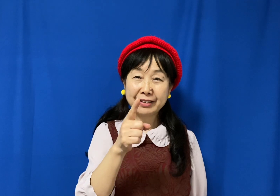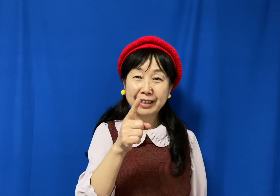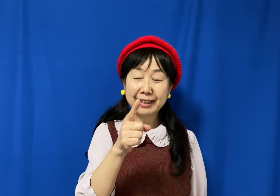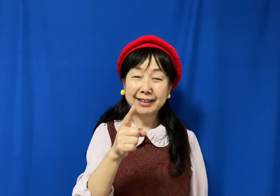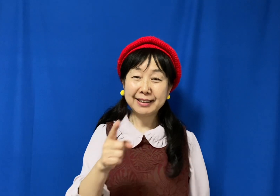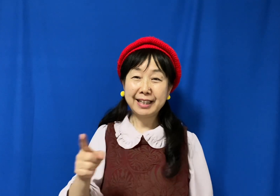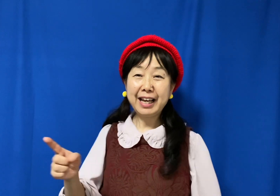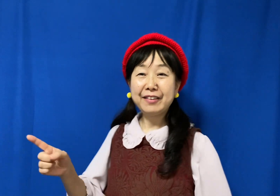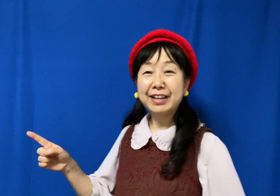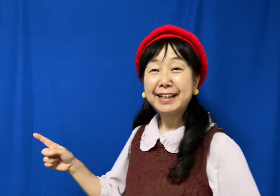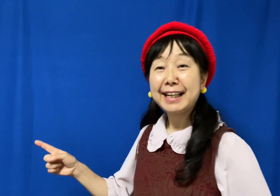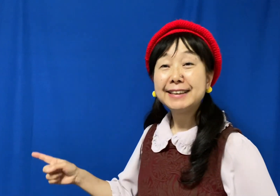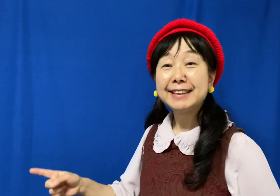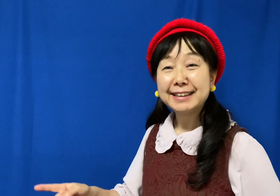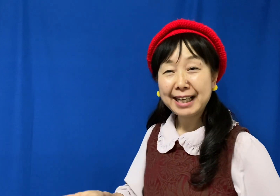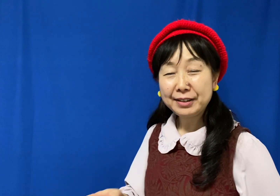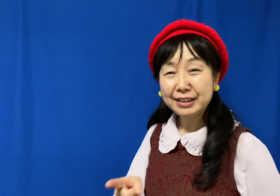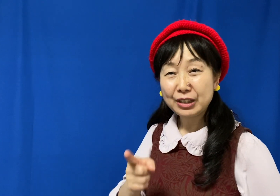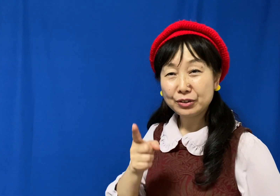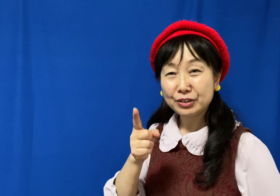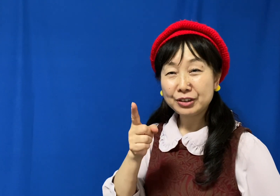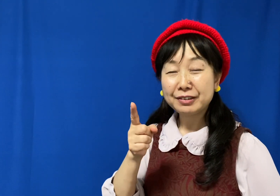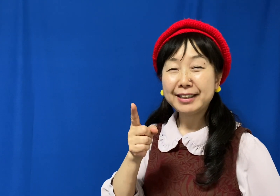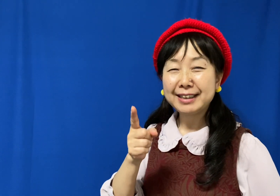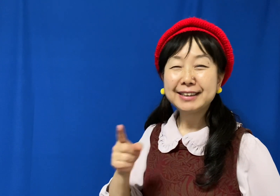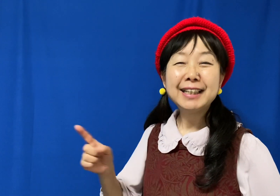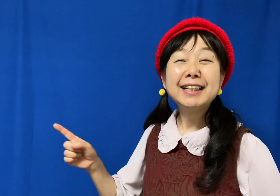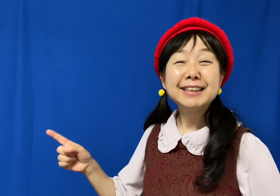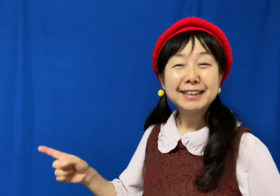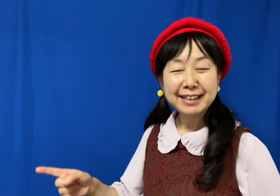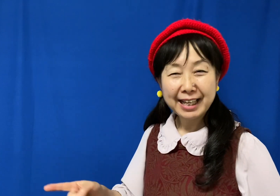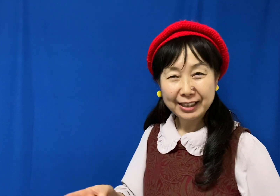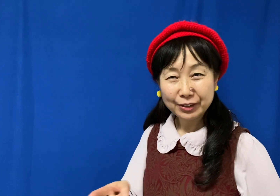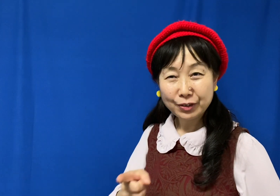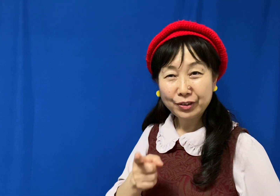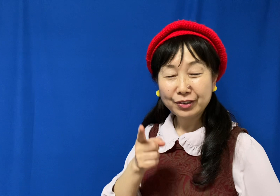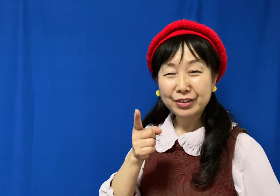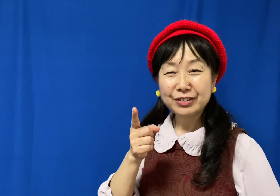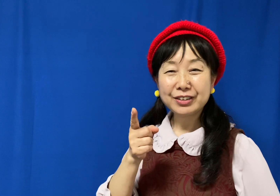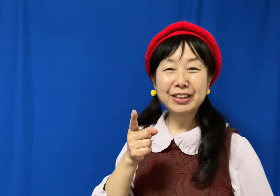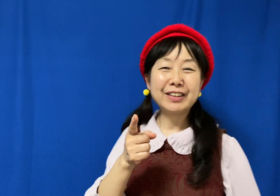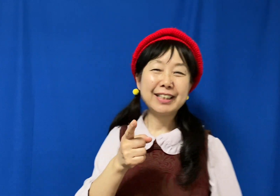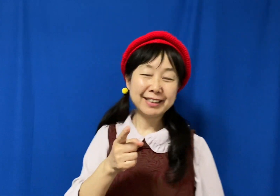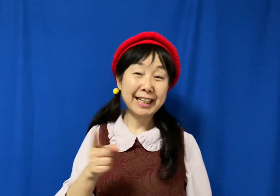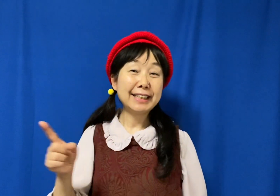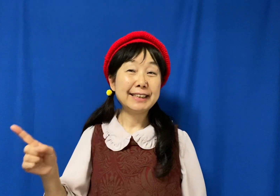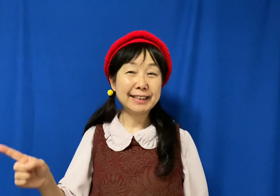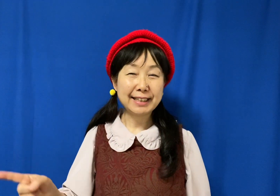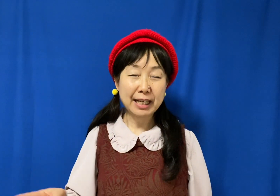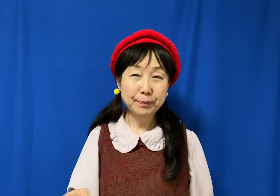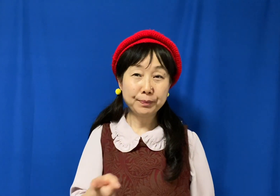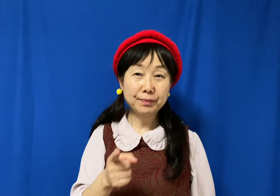形で、これで自然っていう手話です。自然とということですね。自然